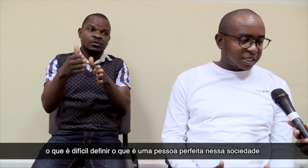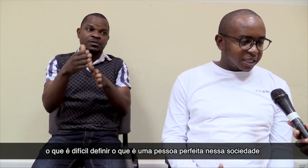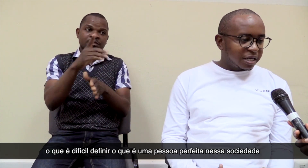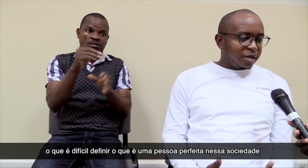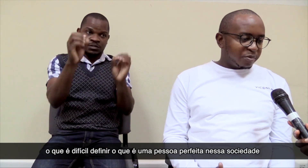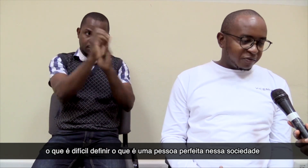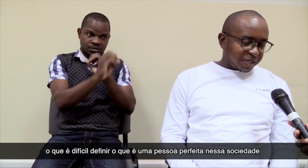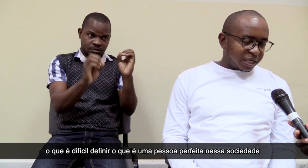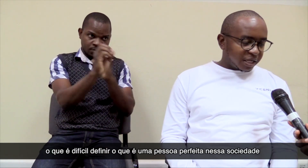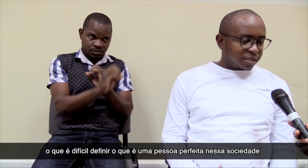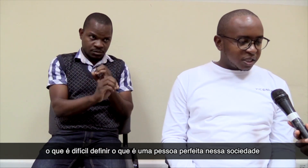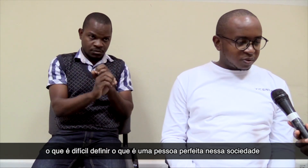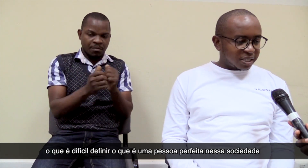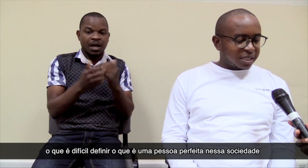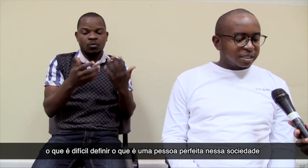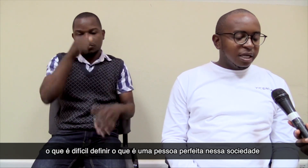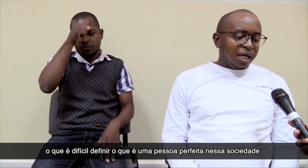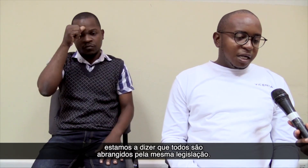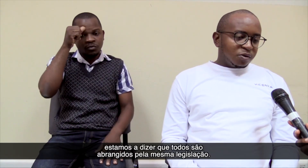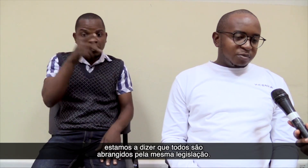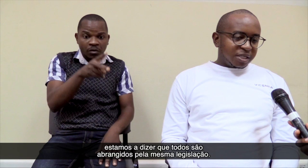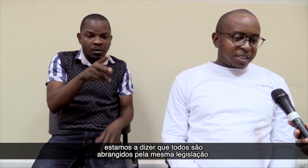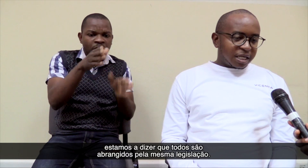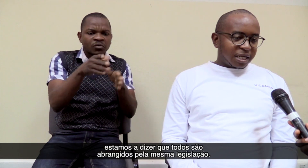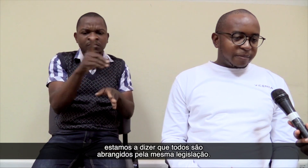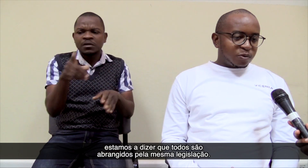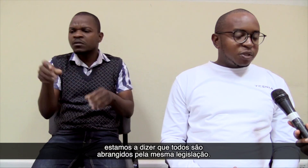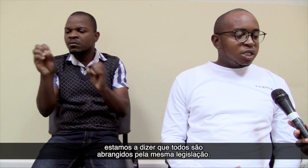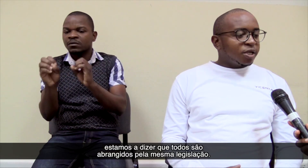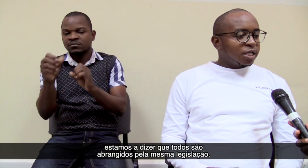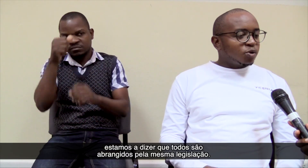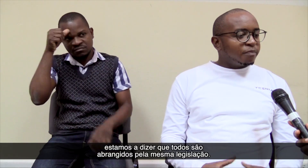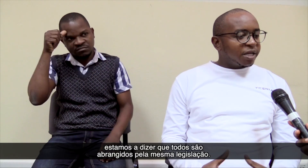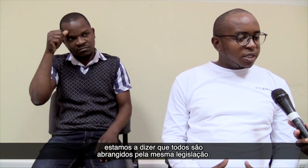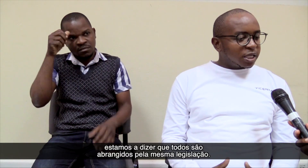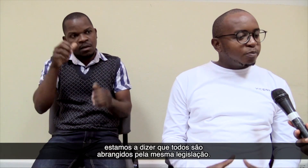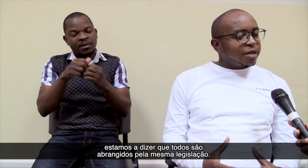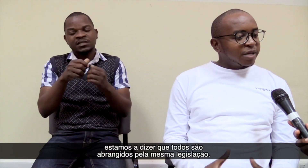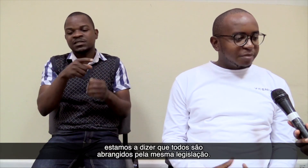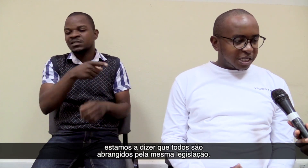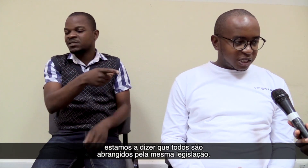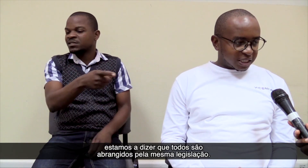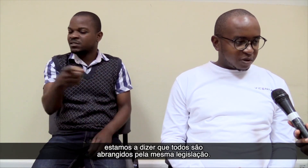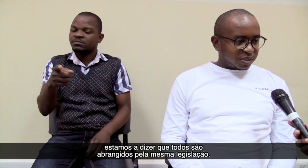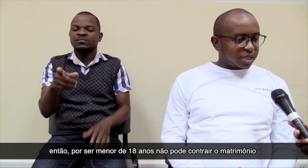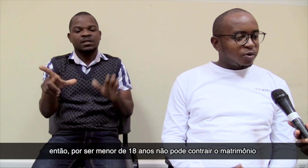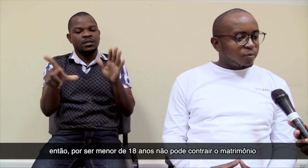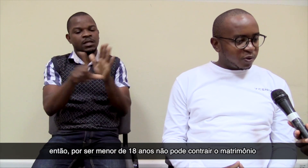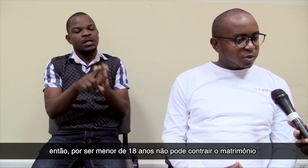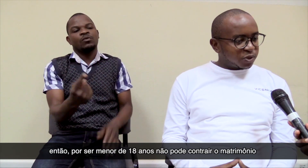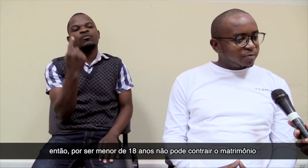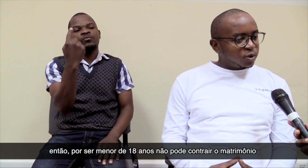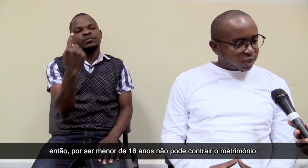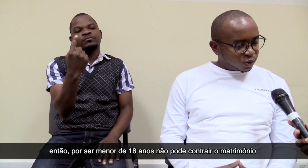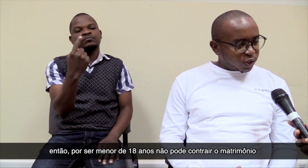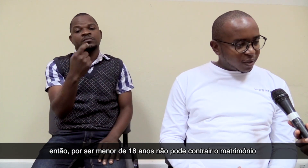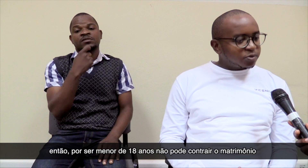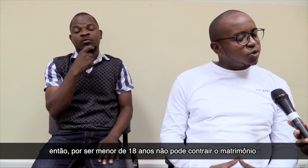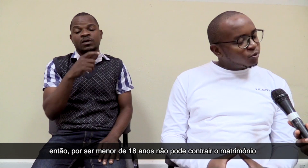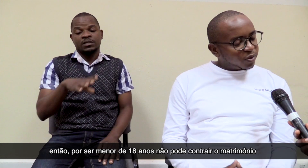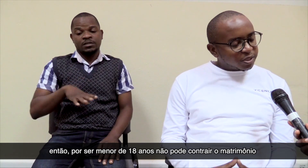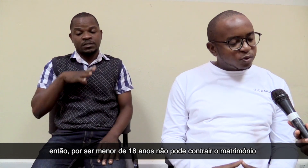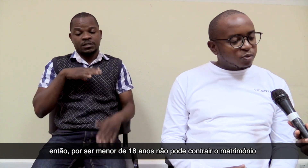vontade, só existe um discernimento de uma só parte. A outra sente-se obrigada ou coagida para poder fazer esta prática. É aí onde que surge